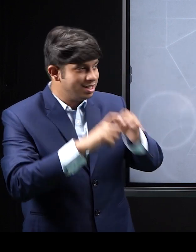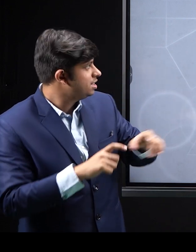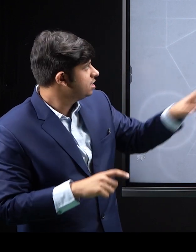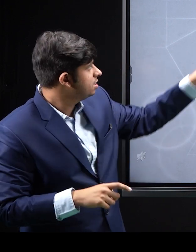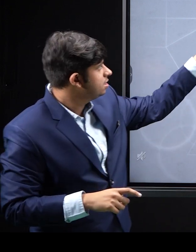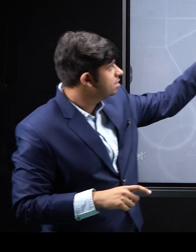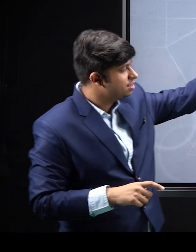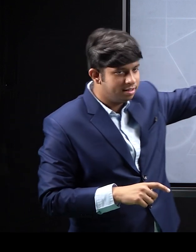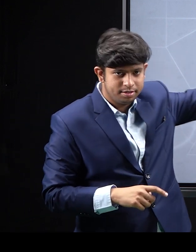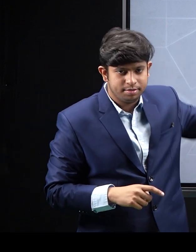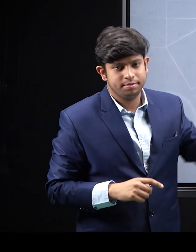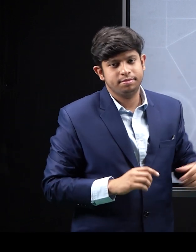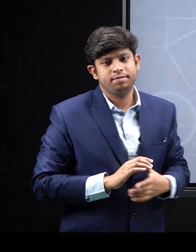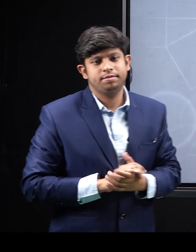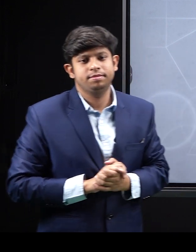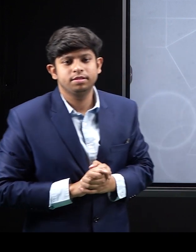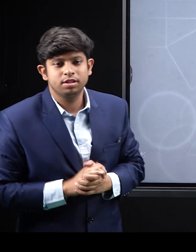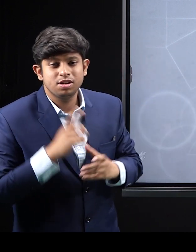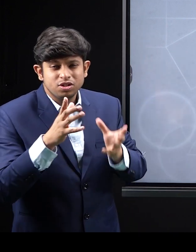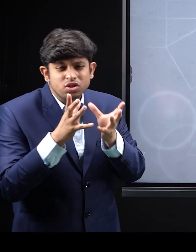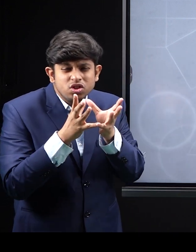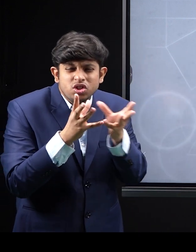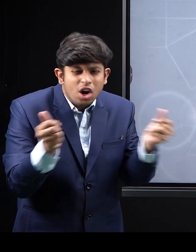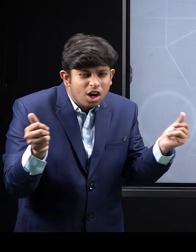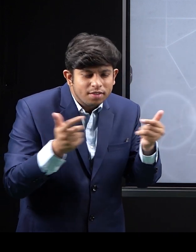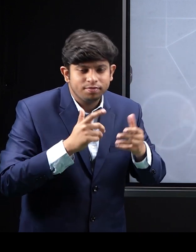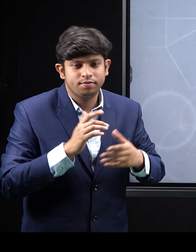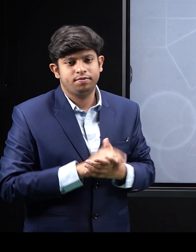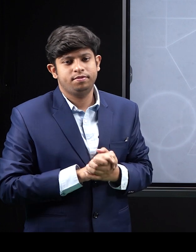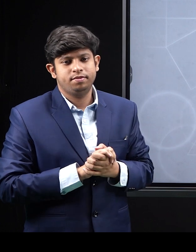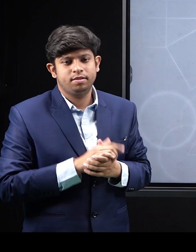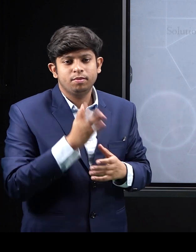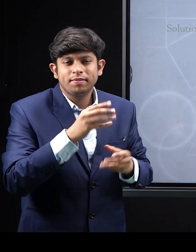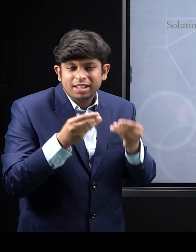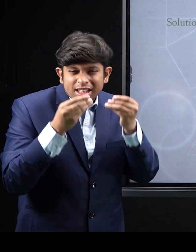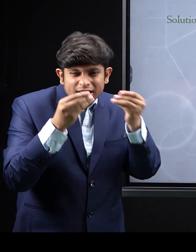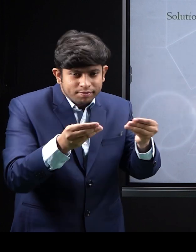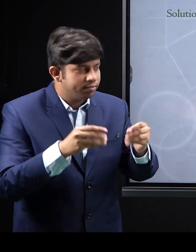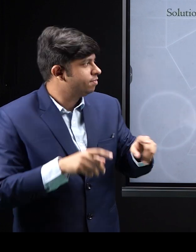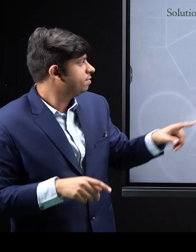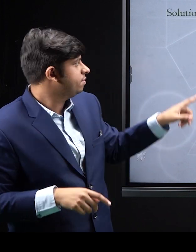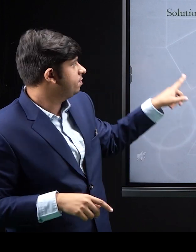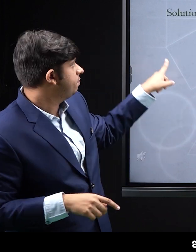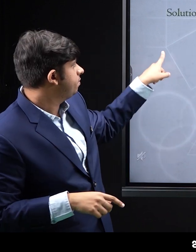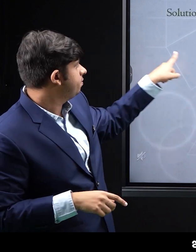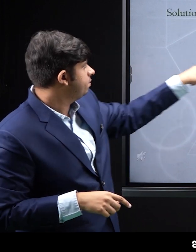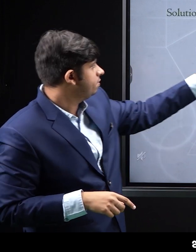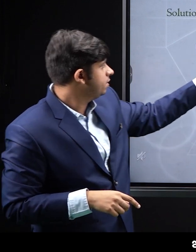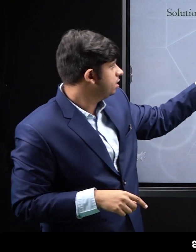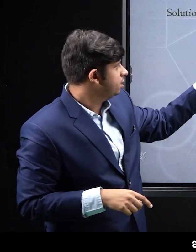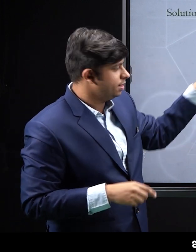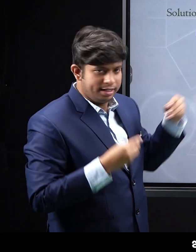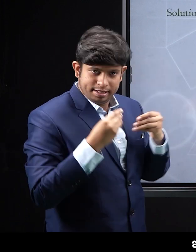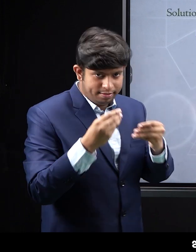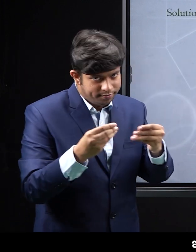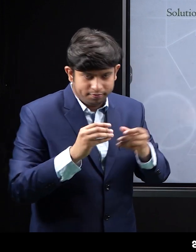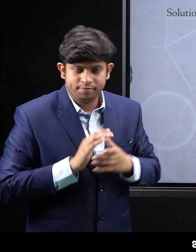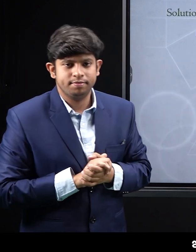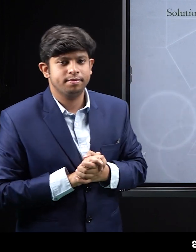1 ప్లస్ 3 x ప్లస్ 4 ఇంటూ x మైనస్ 4. పరిష్కారం: ఇచ్చిన వాటి నుండి x ఇంటూ x